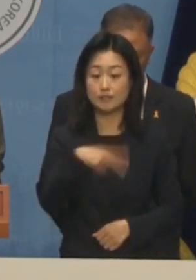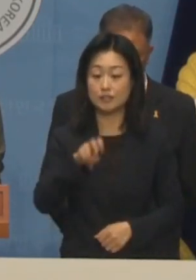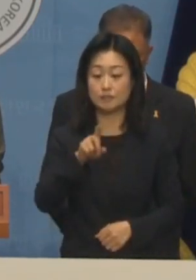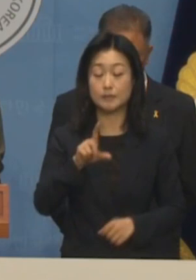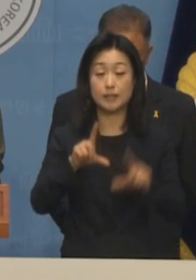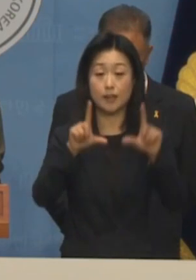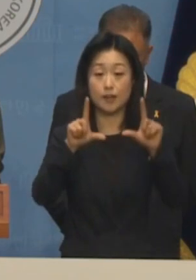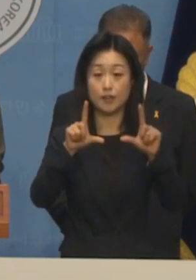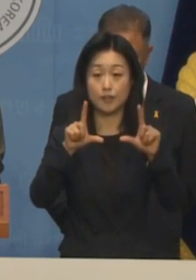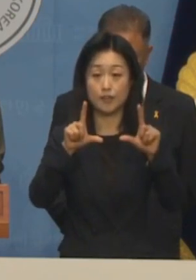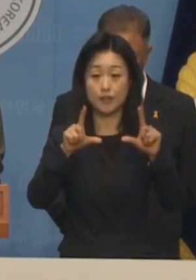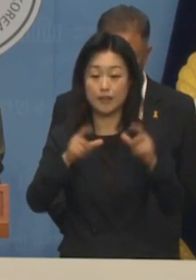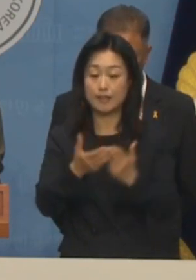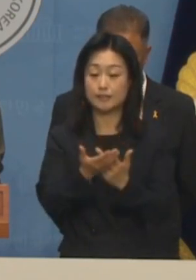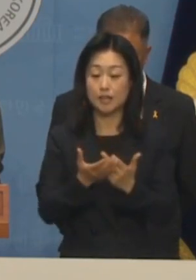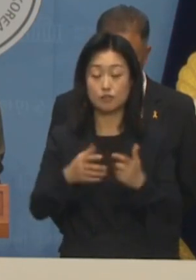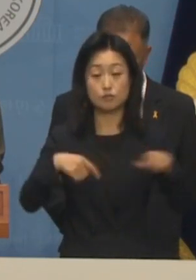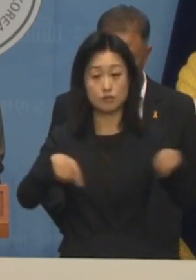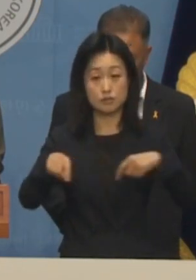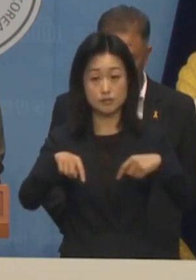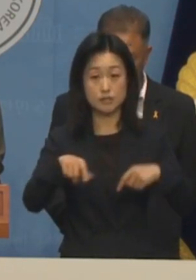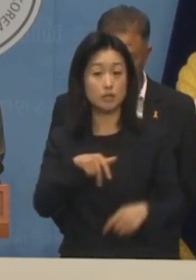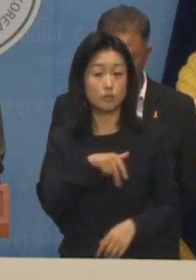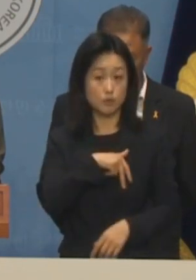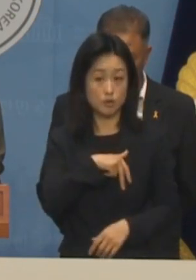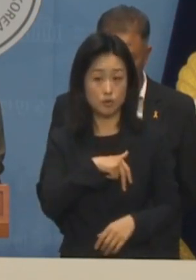2021년 제주도정과 제주도의회,